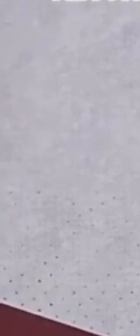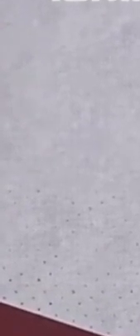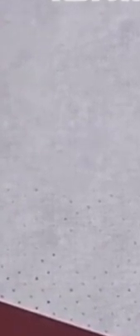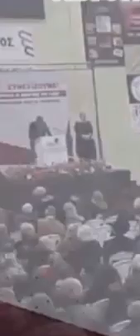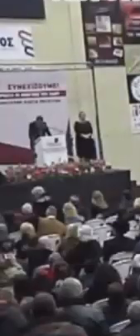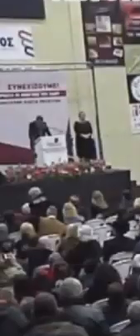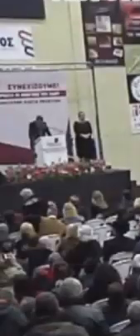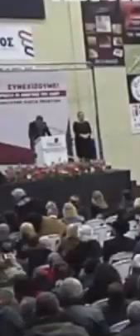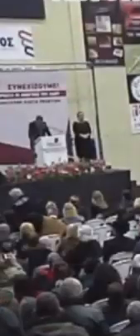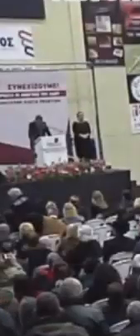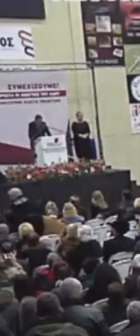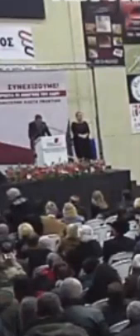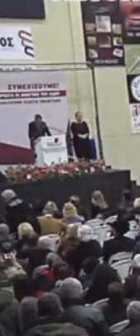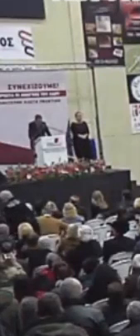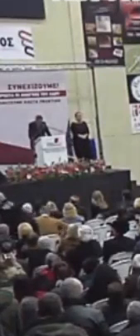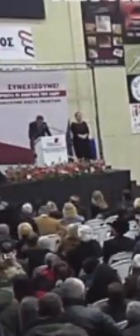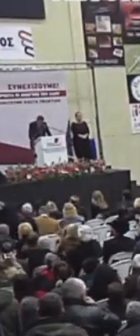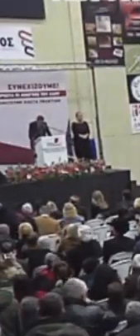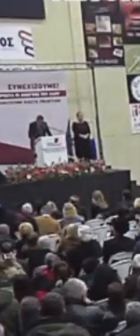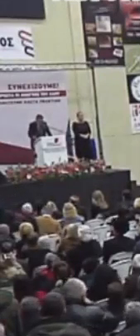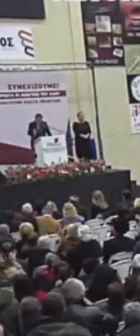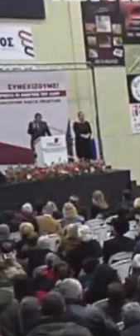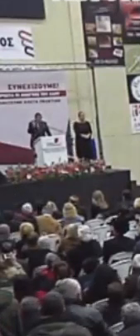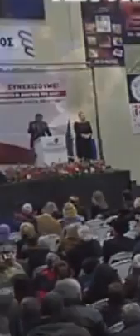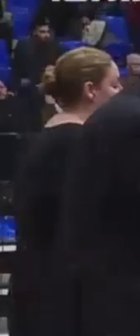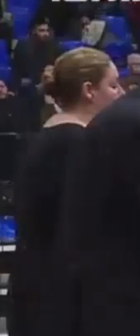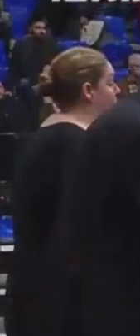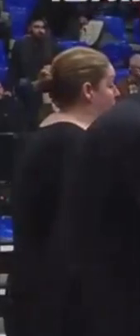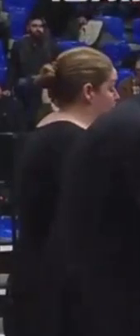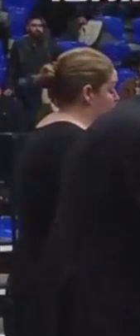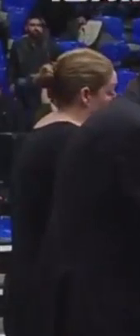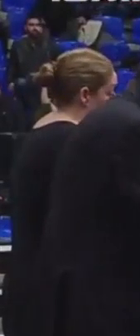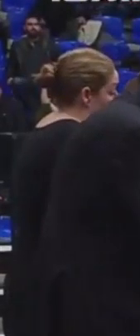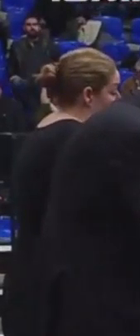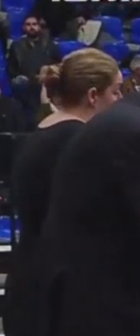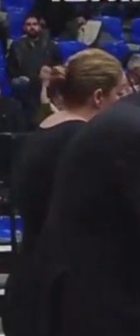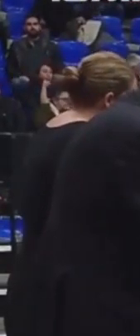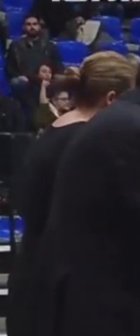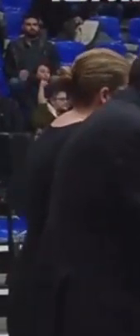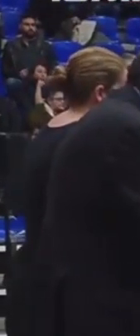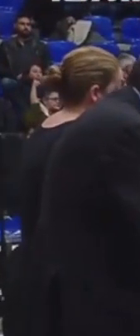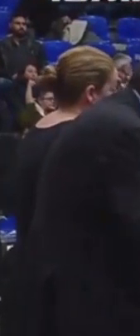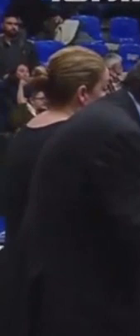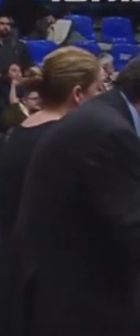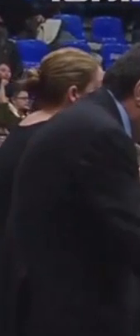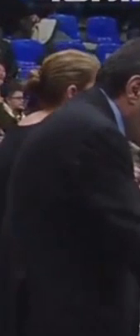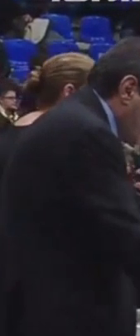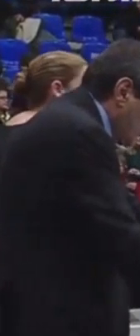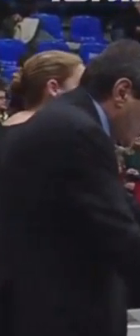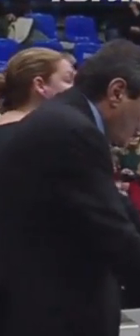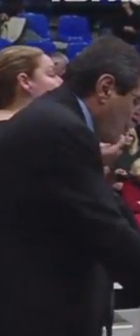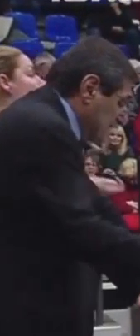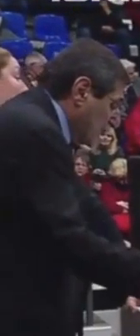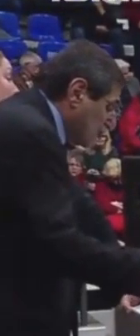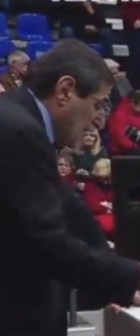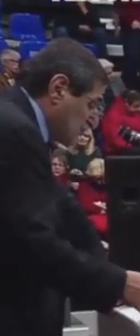Σε 3,5 μήνες έχουμε εκλογές. Θα πορευτούμε με την αλήθεια, τις προτάσεις μας, το έργο που